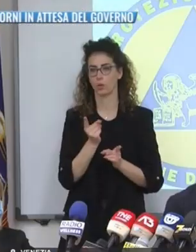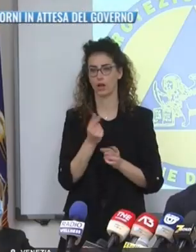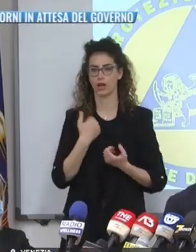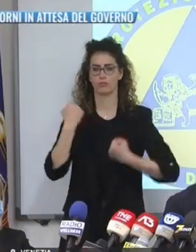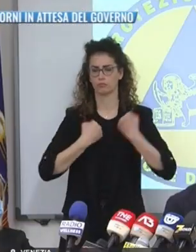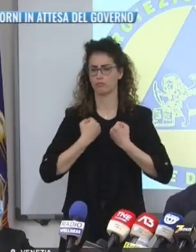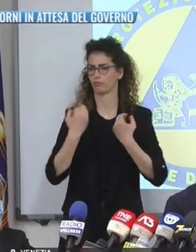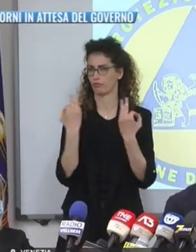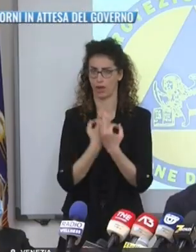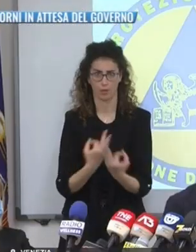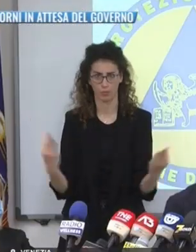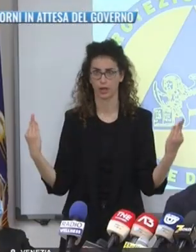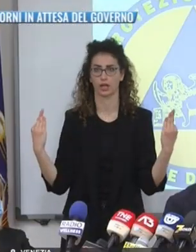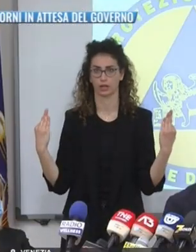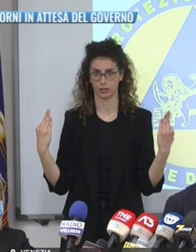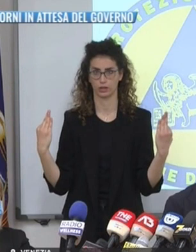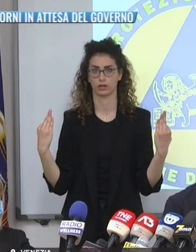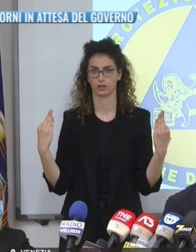sacrosanta e legittima